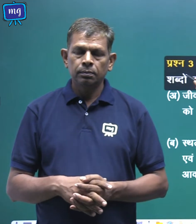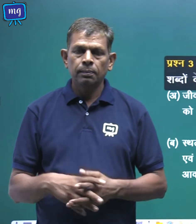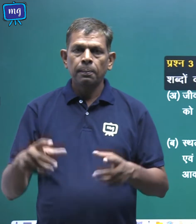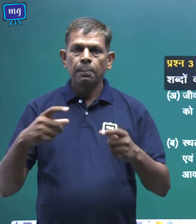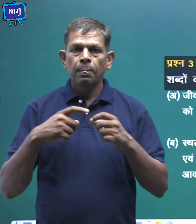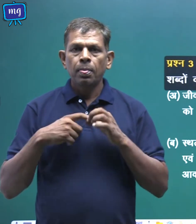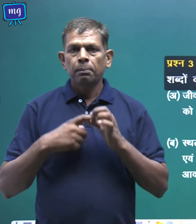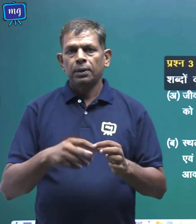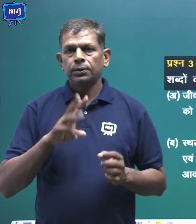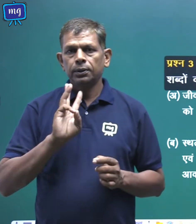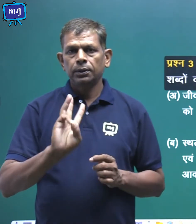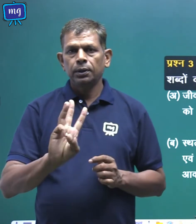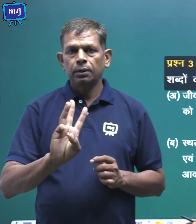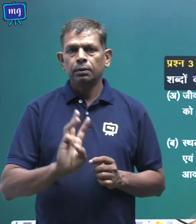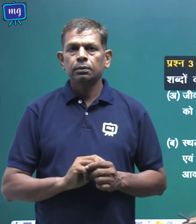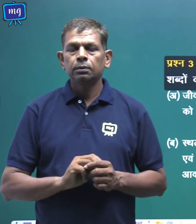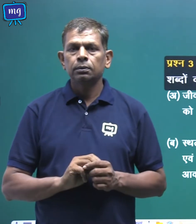प्रश्न 3,